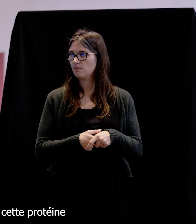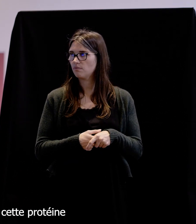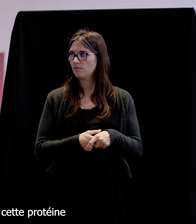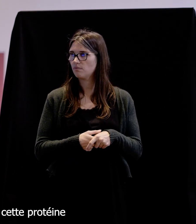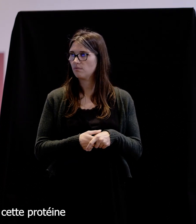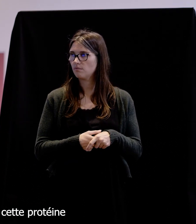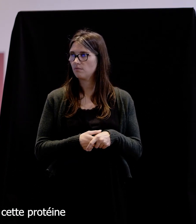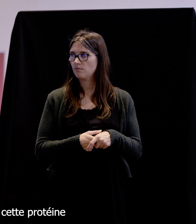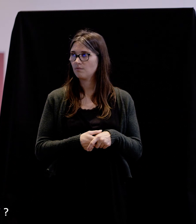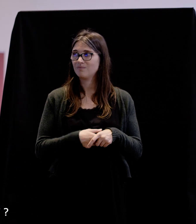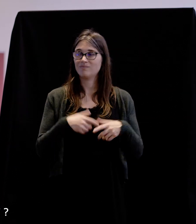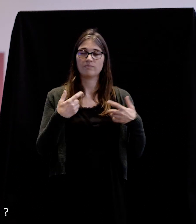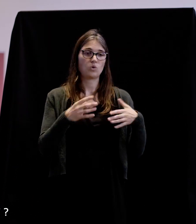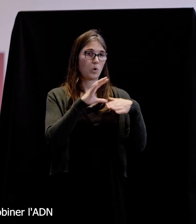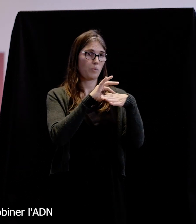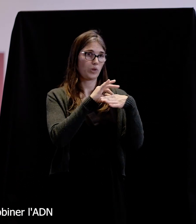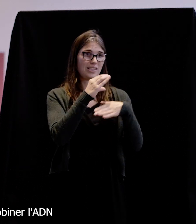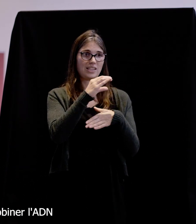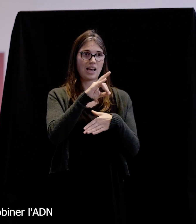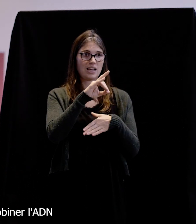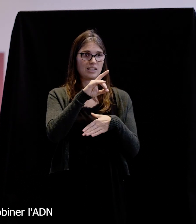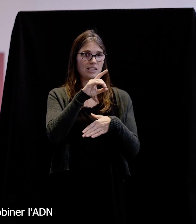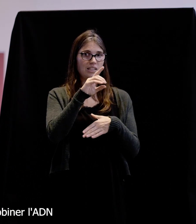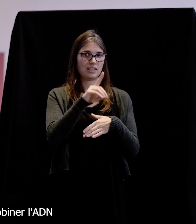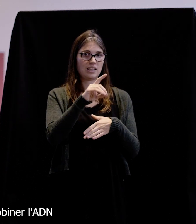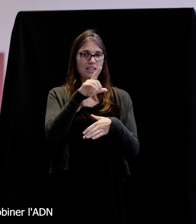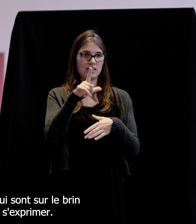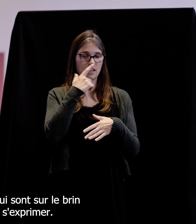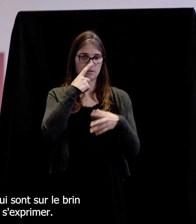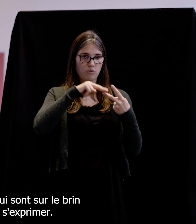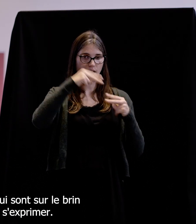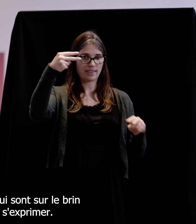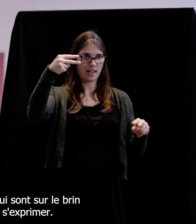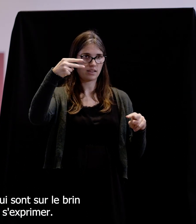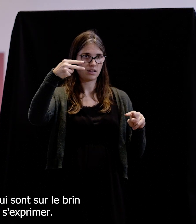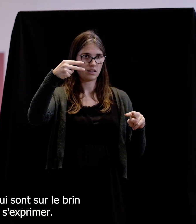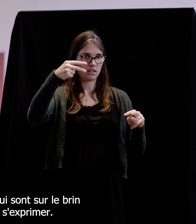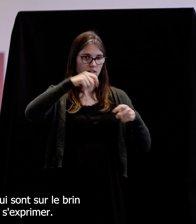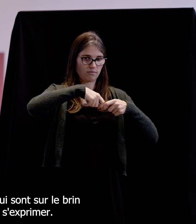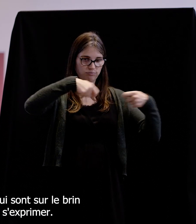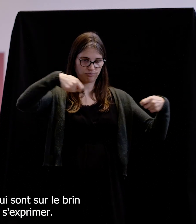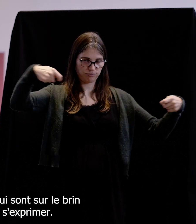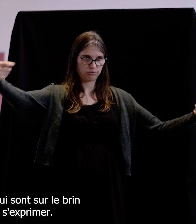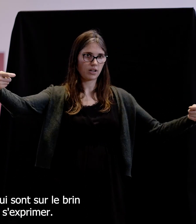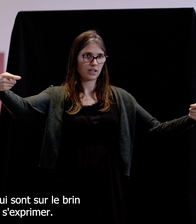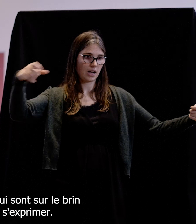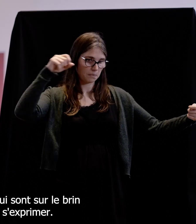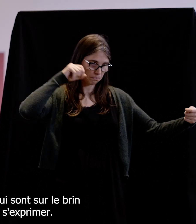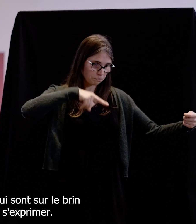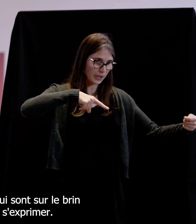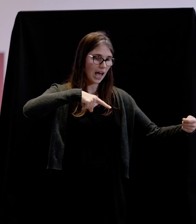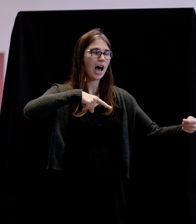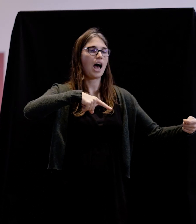sert, cette protéine CHD7 ? Elle sert à débobiner l'ADN pour que les gènes qui sont sur le brin d'ADN